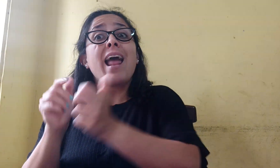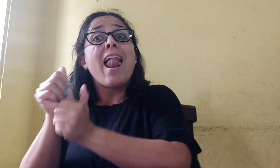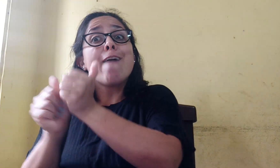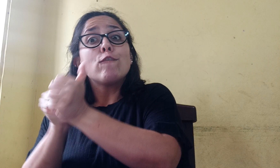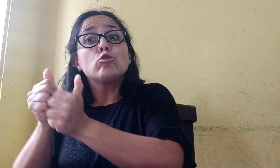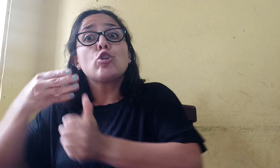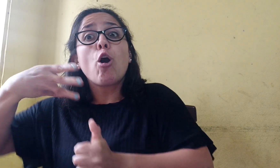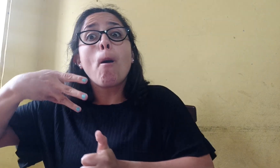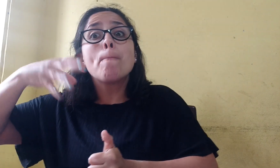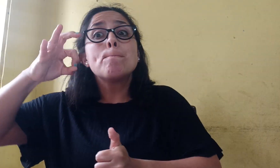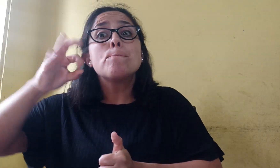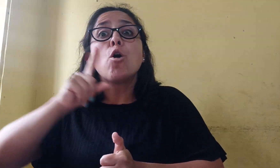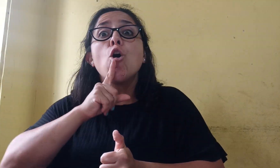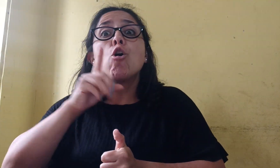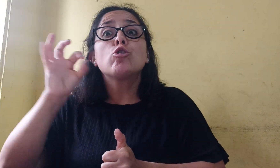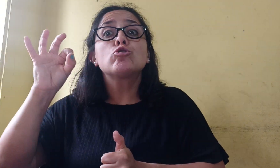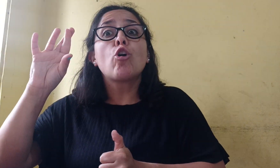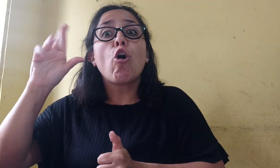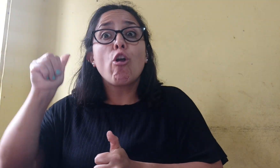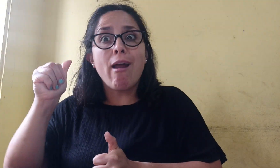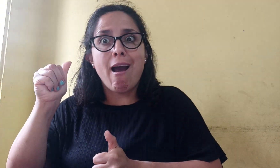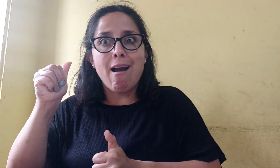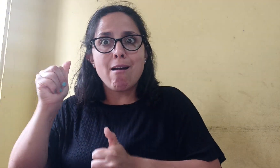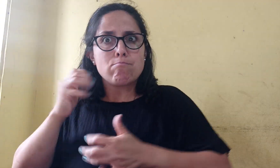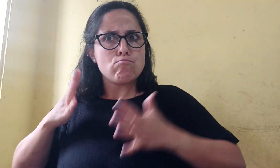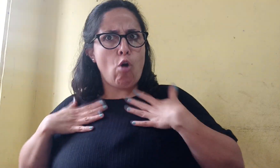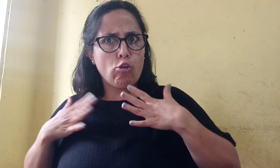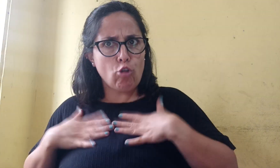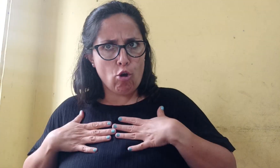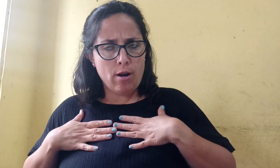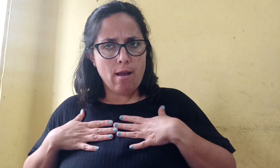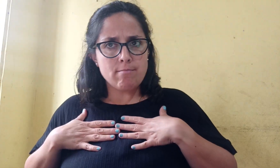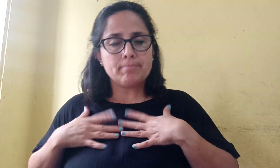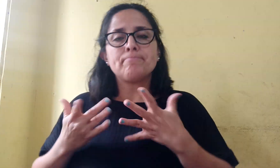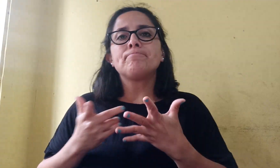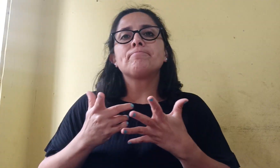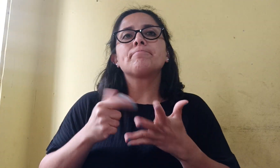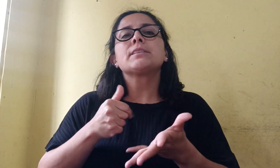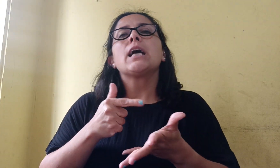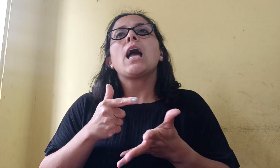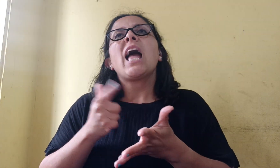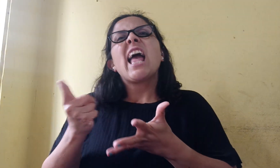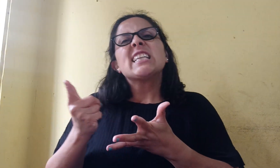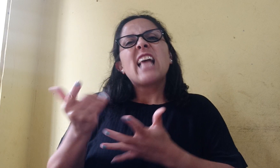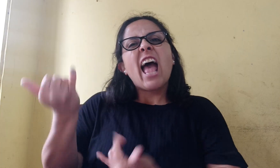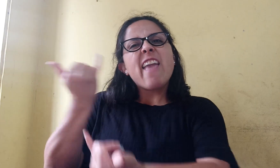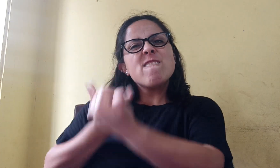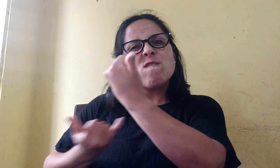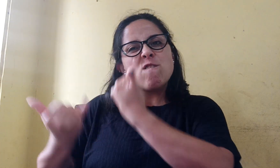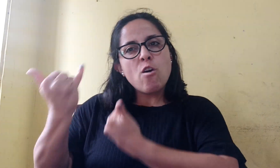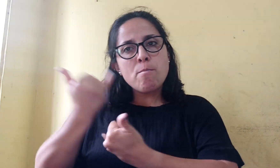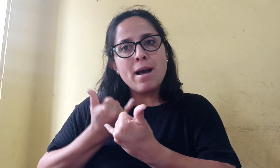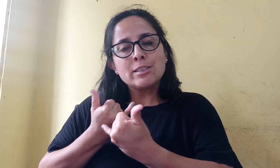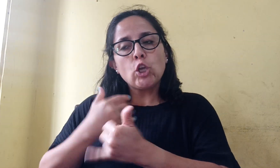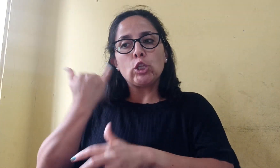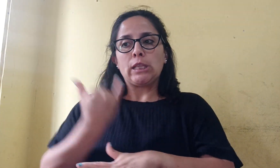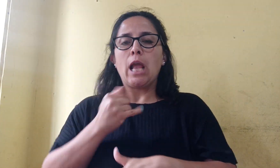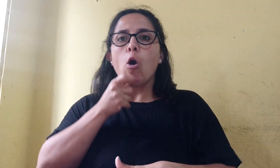se integra esa información sensitiva y se elabora la respuesta, parte de